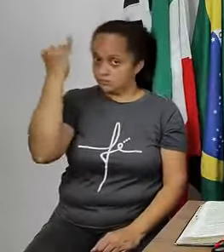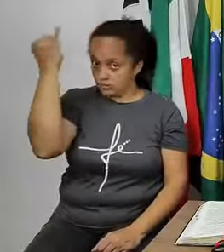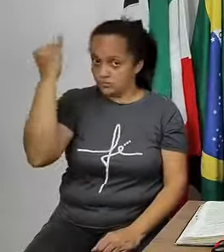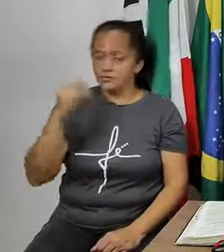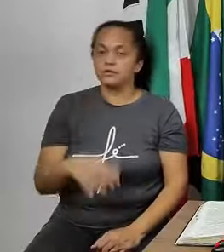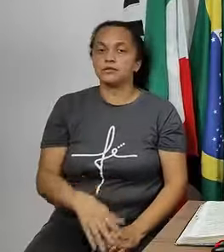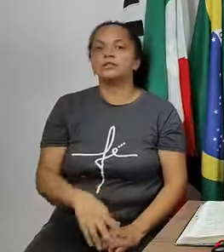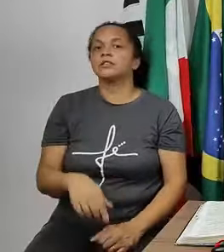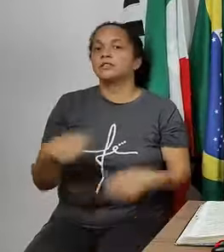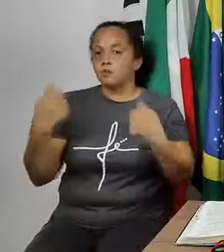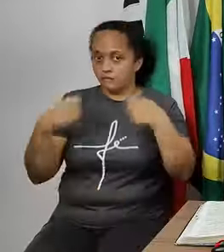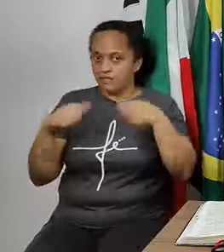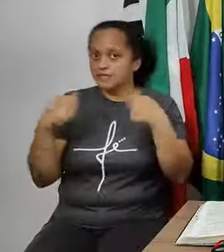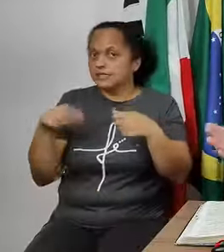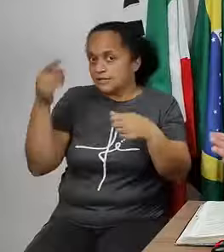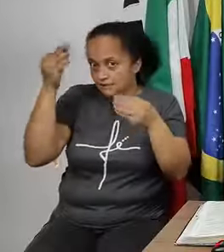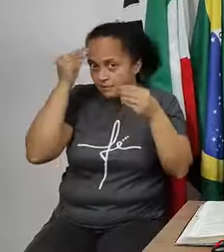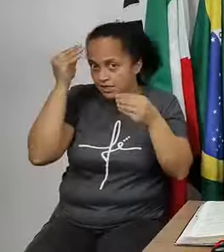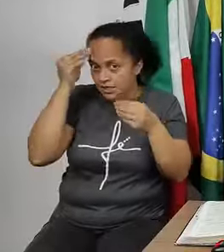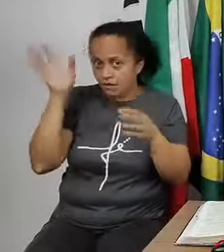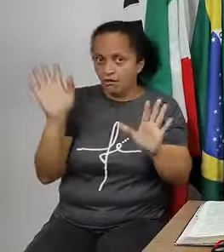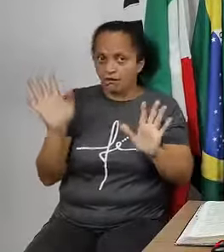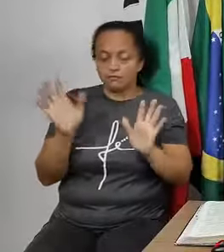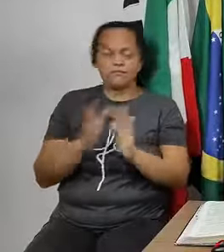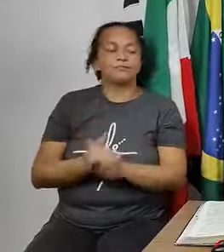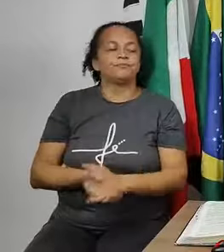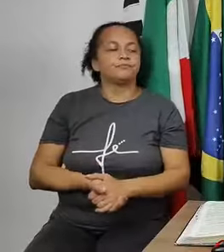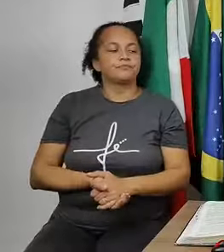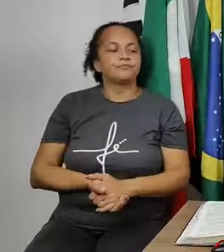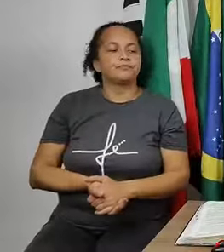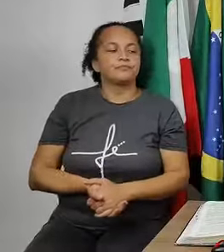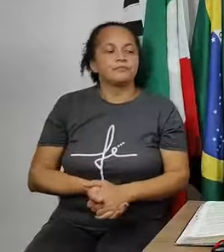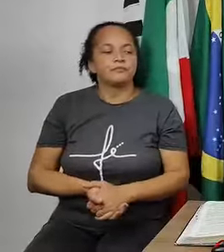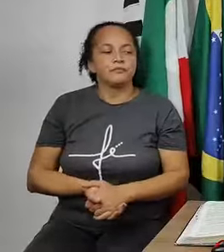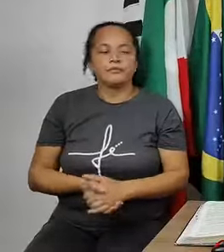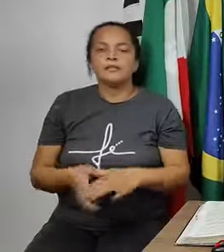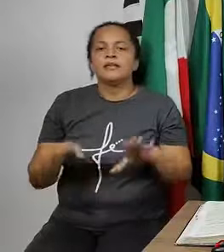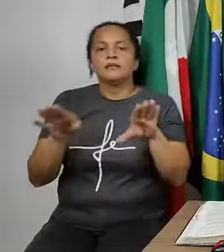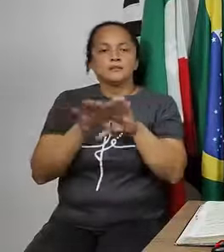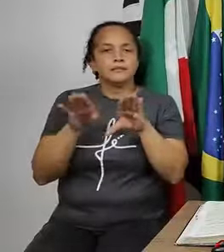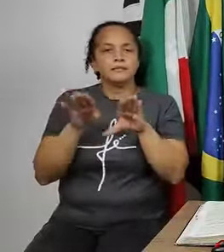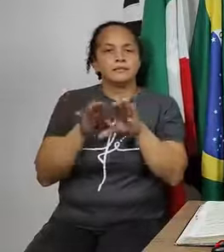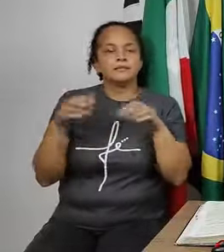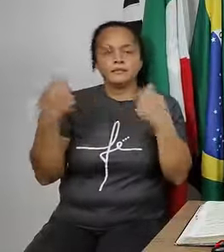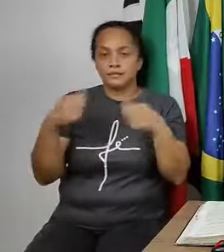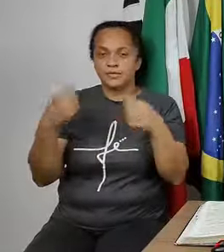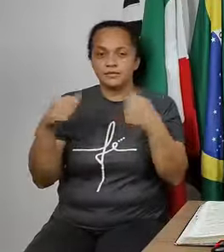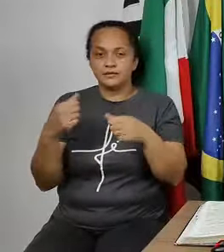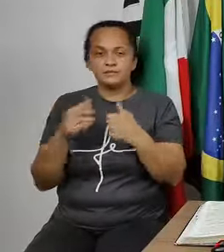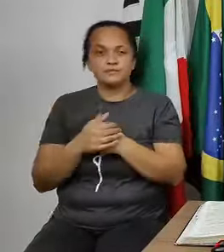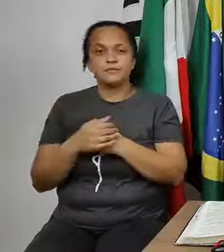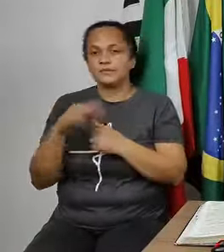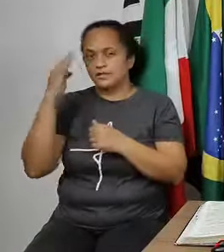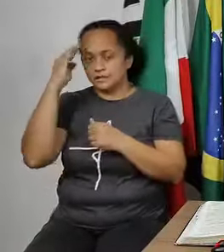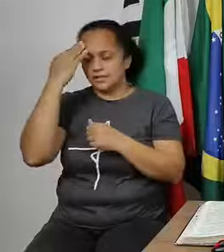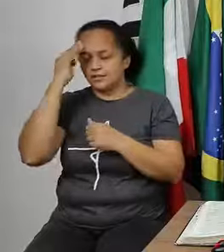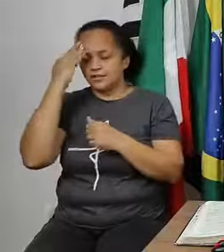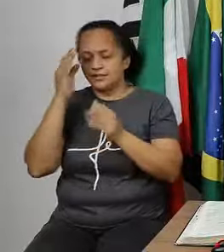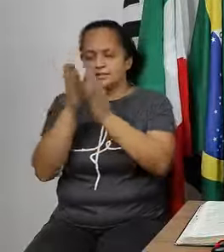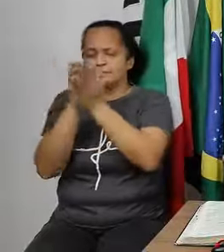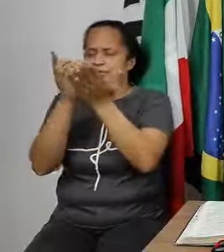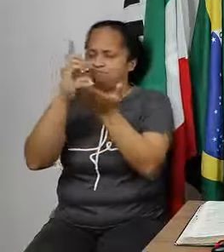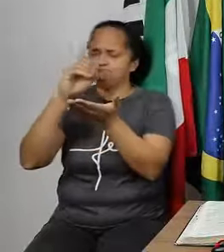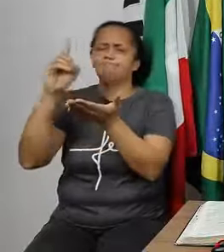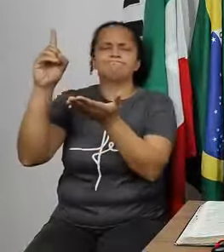sobre isso, né? Outra coisa que nós queremos passar é sobre o entendimento acerca da palavra de Deus. Como